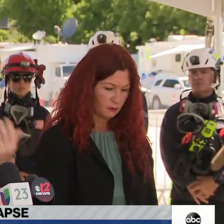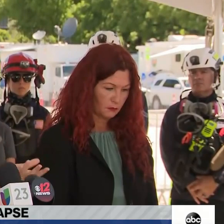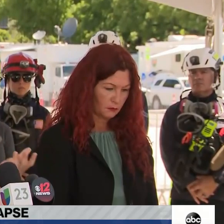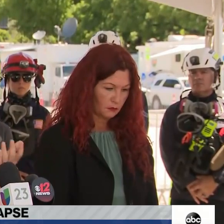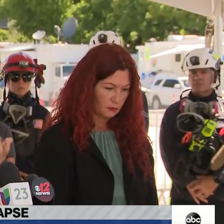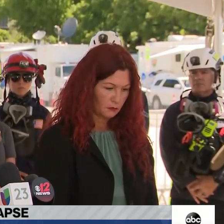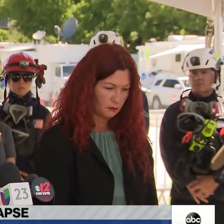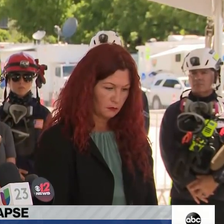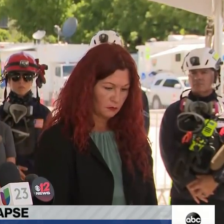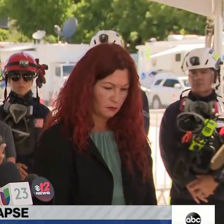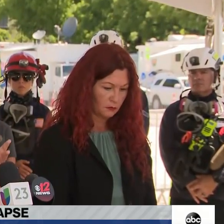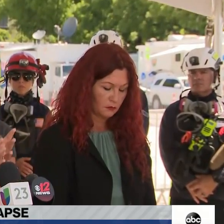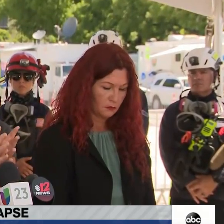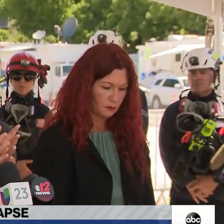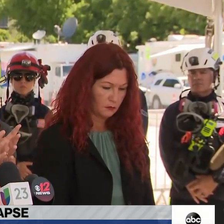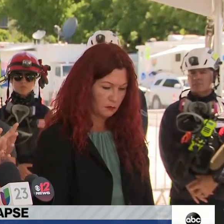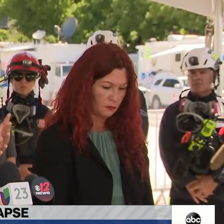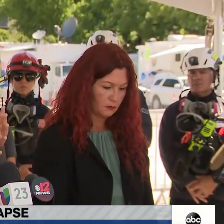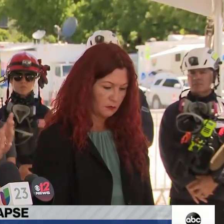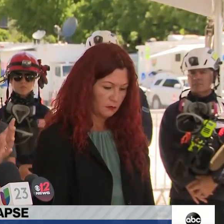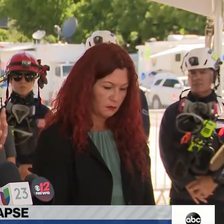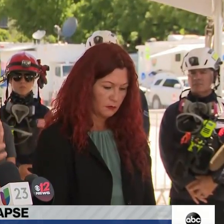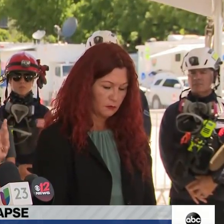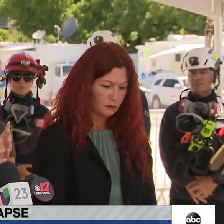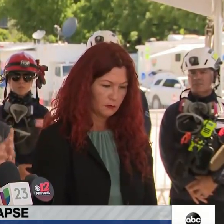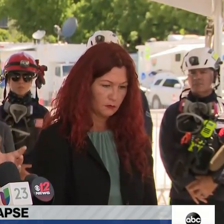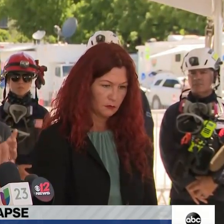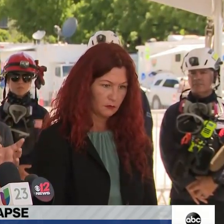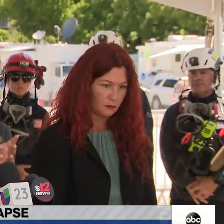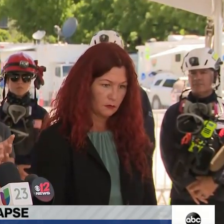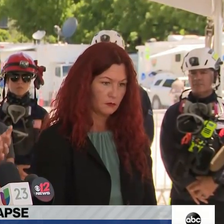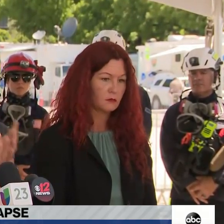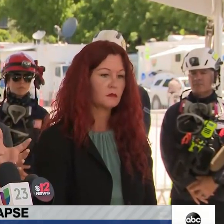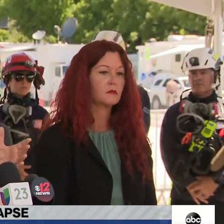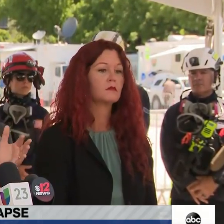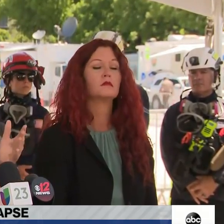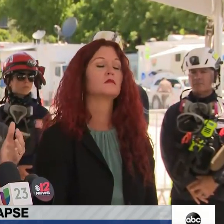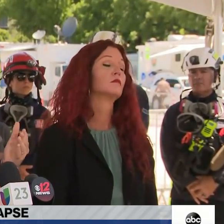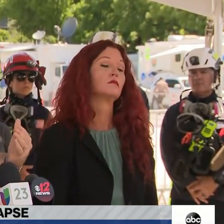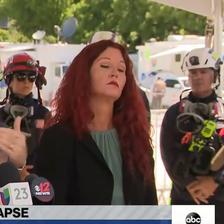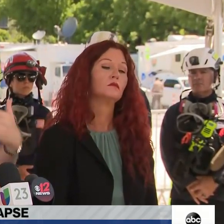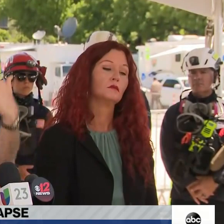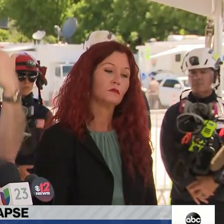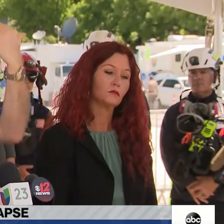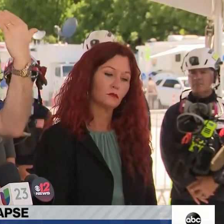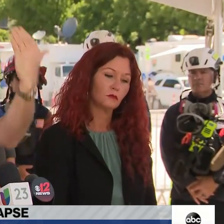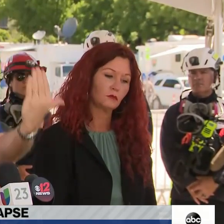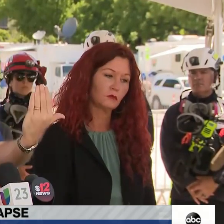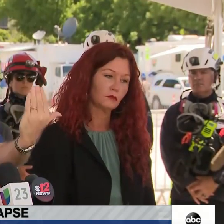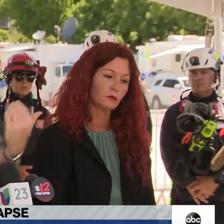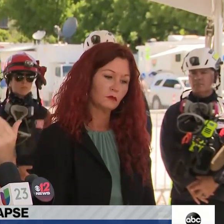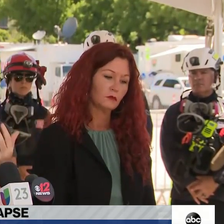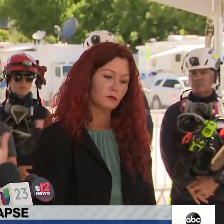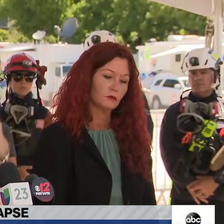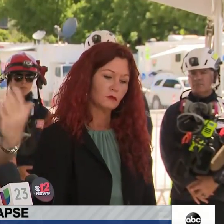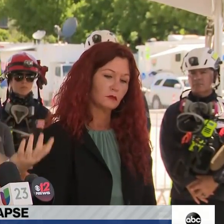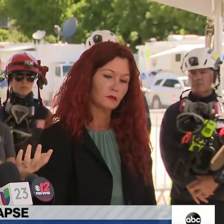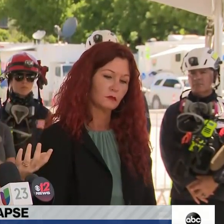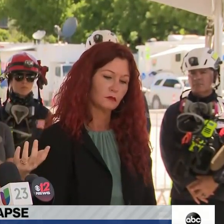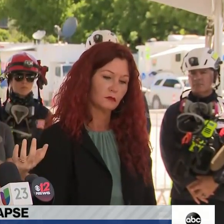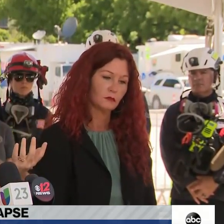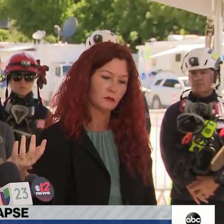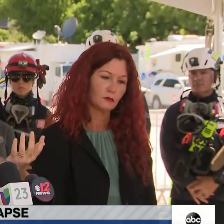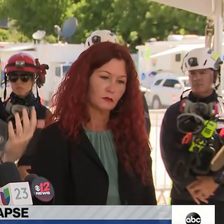de la trayectoria indica de que va a pasar, pudiera pasar cerca de los Cayos y después la costa oeste o la costa del